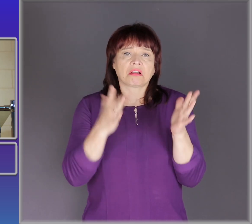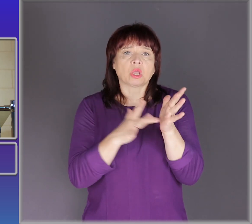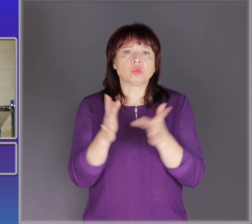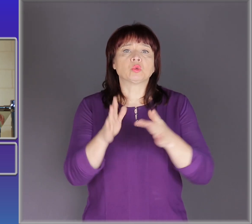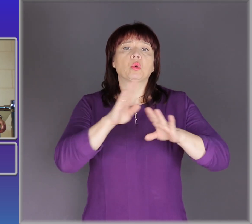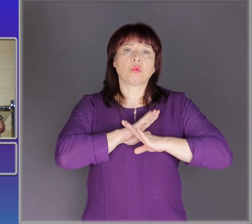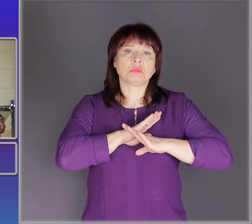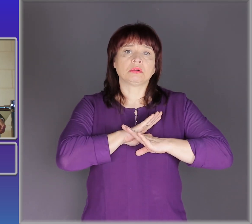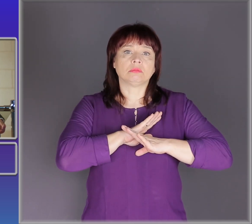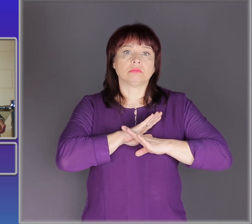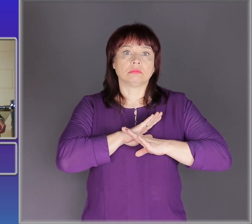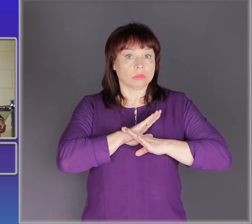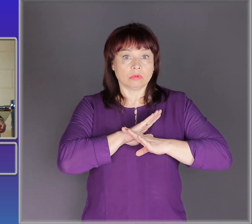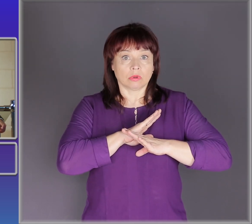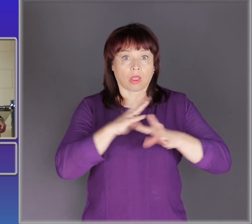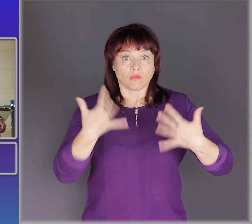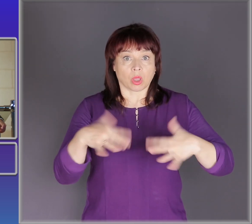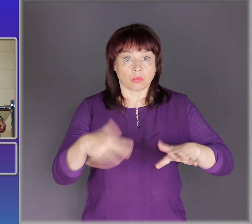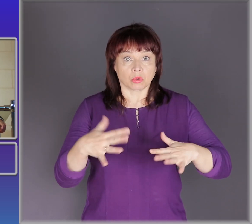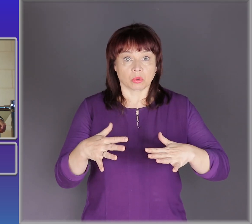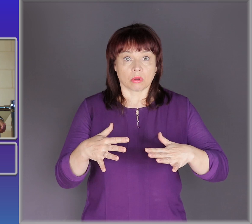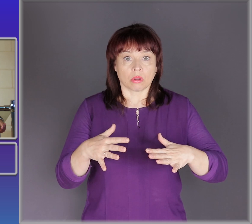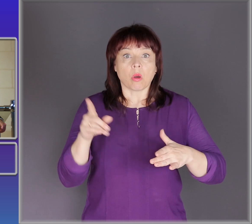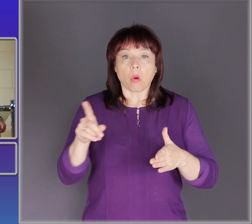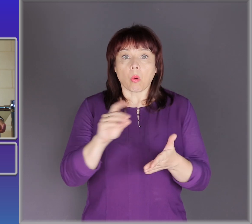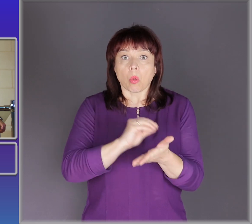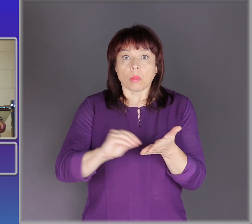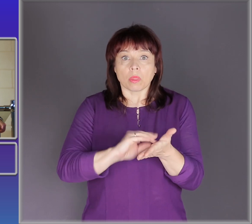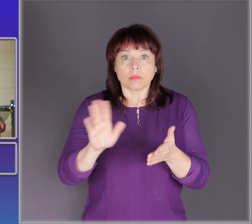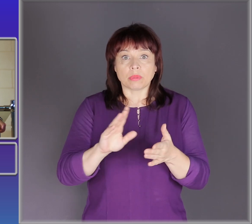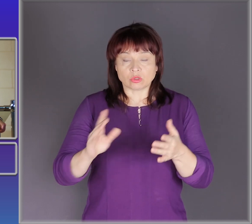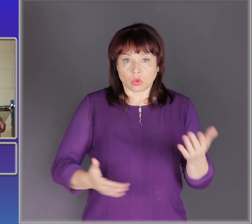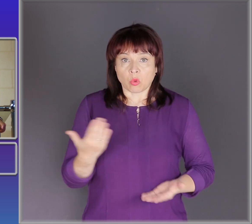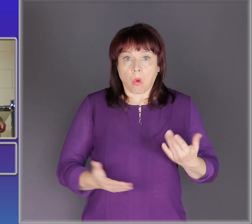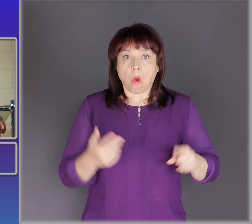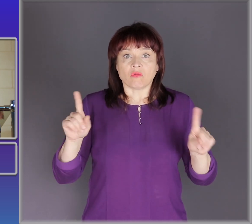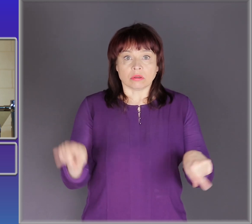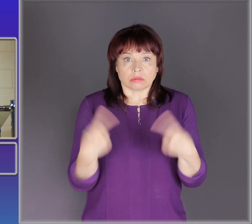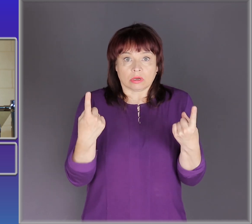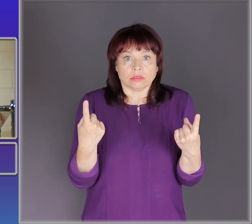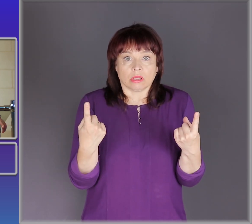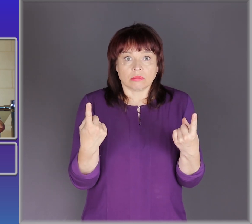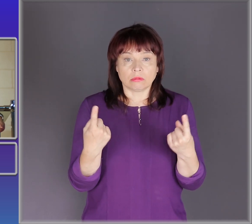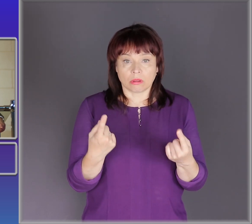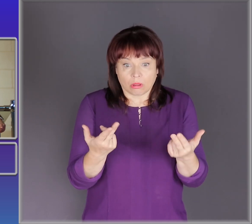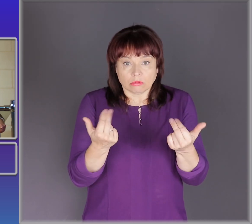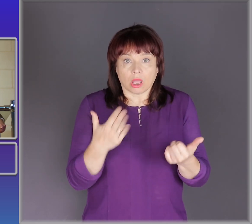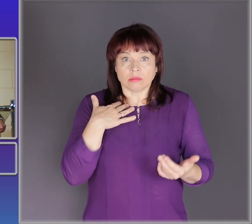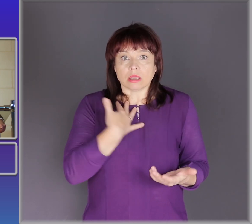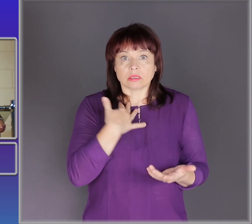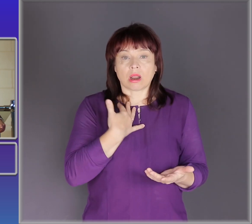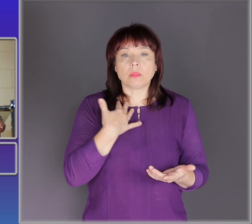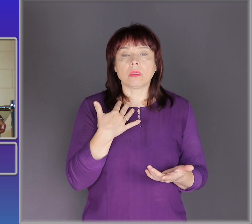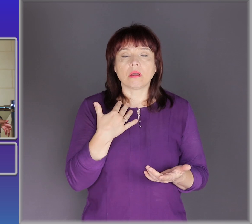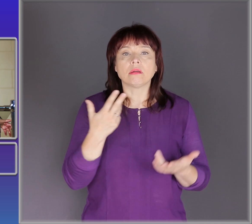когда он умирает что после после ничего он не воскресает вы скажете это странно ну да